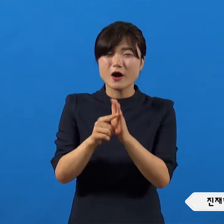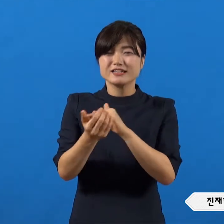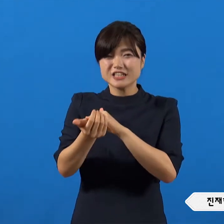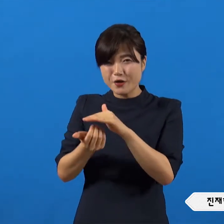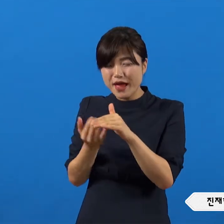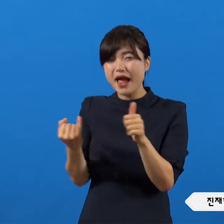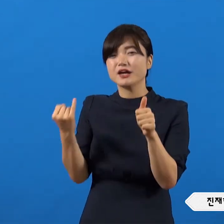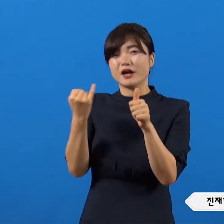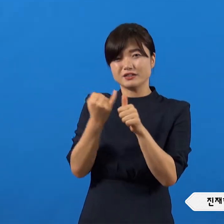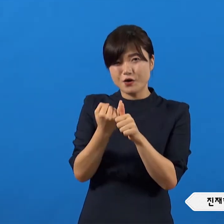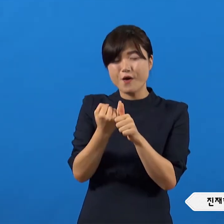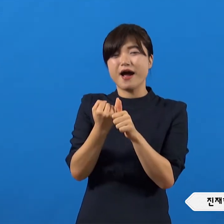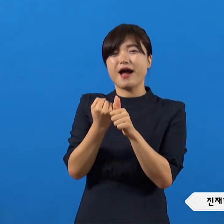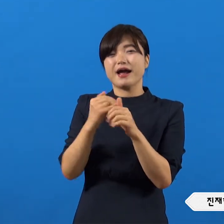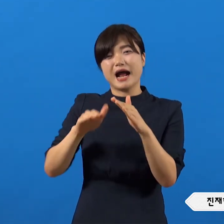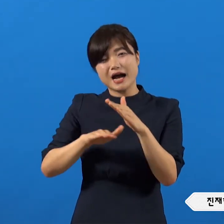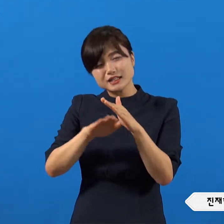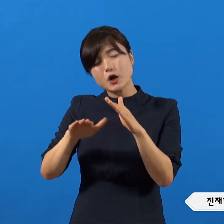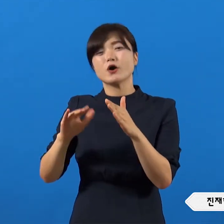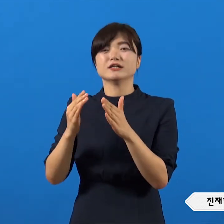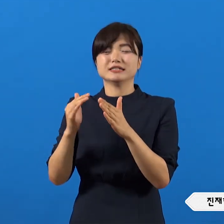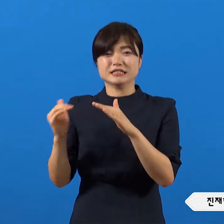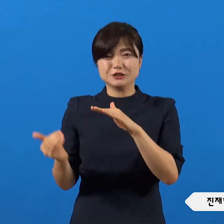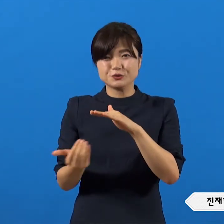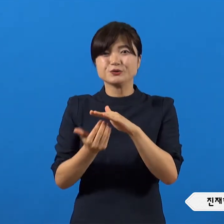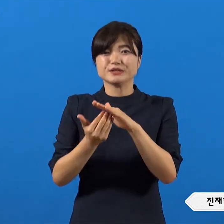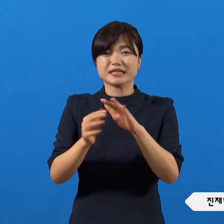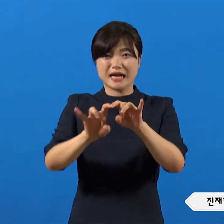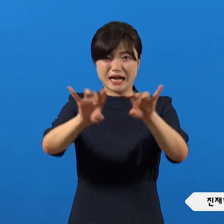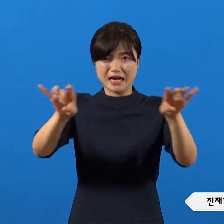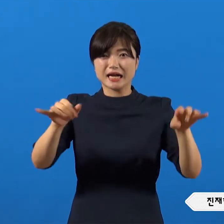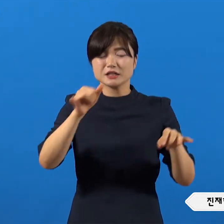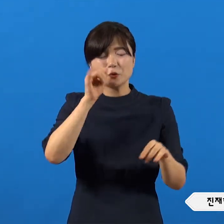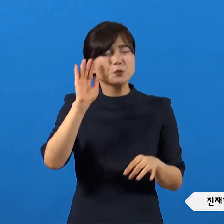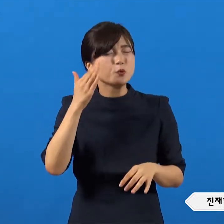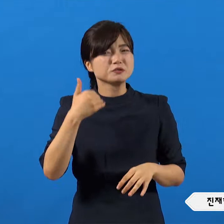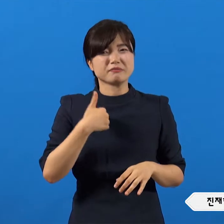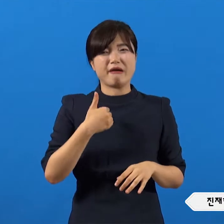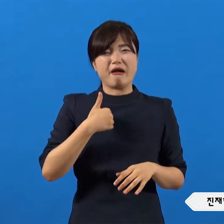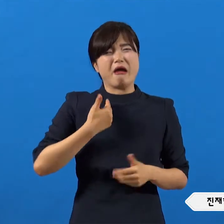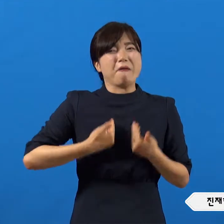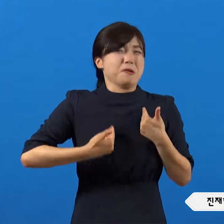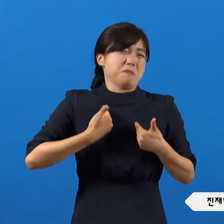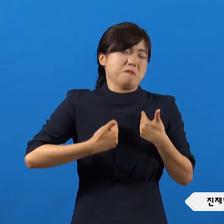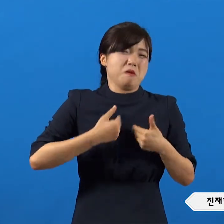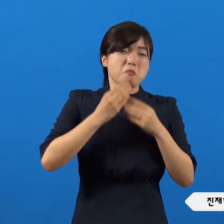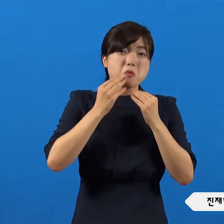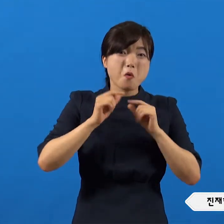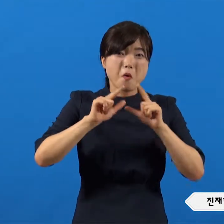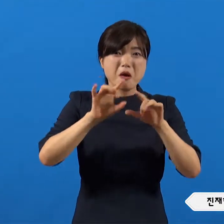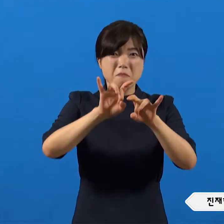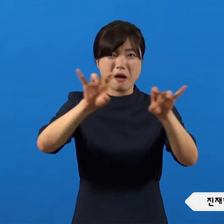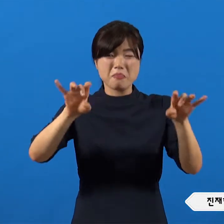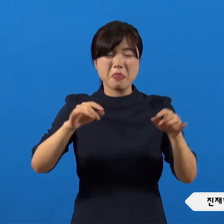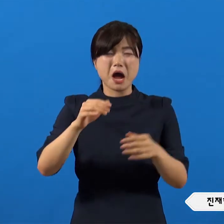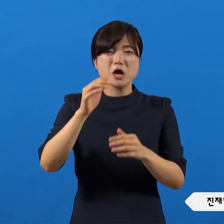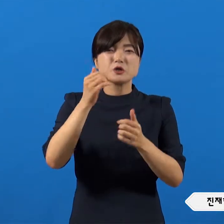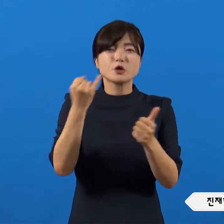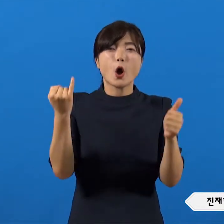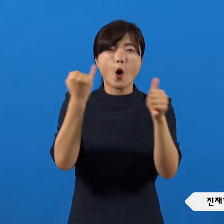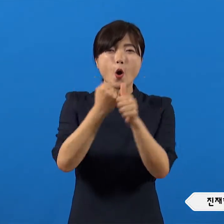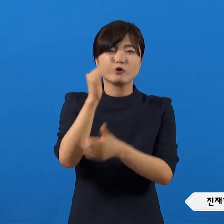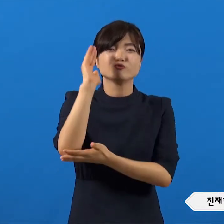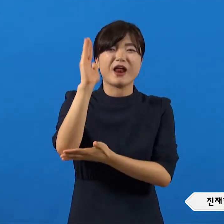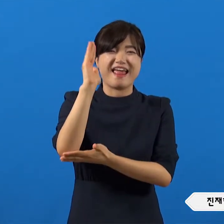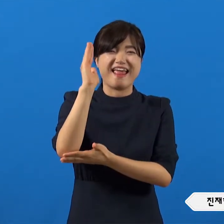이루는 하나님의 축복이 가정마다 있었습니다. 요즘 제가 토요일마다 결혼식 주례를 많이